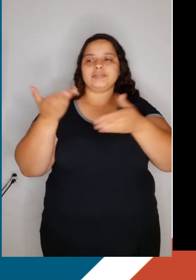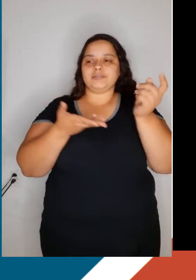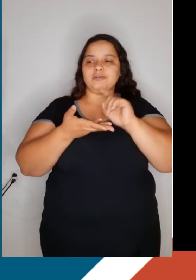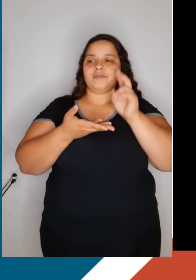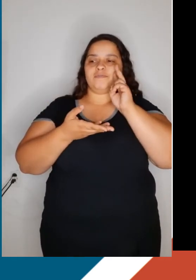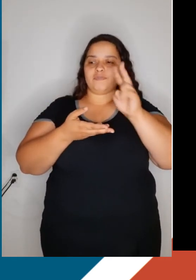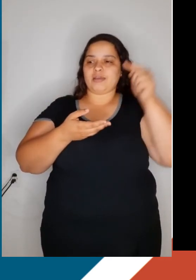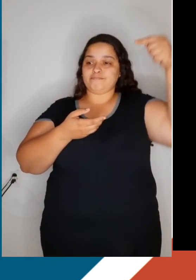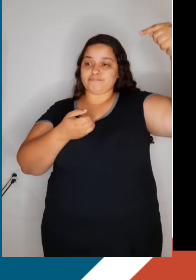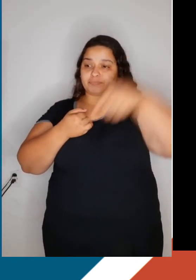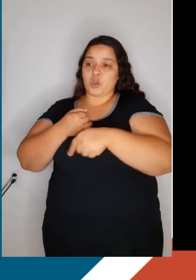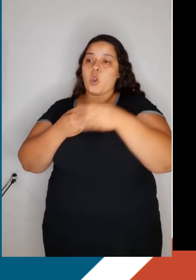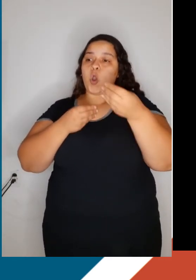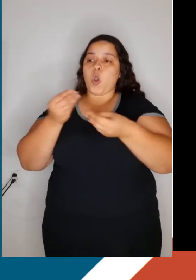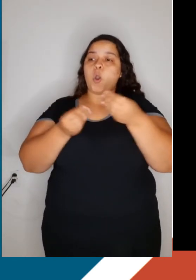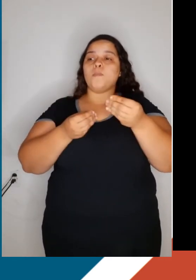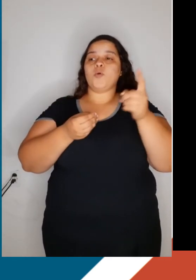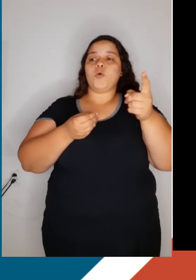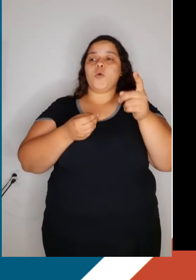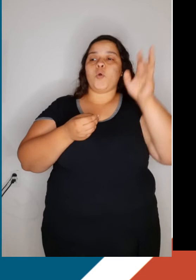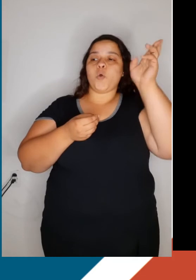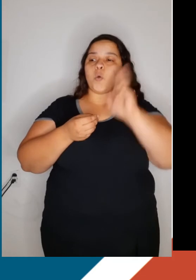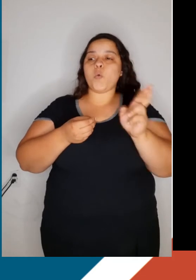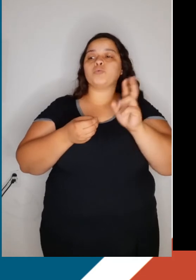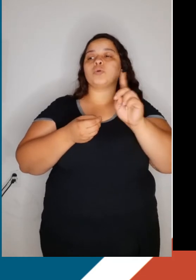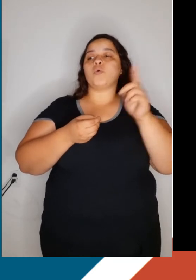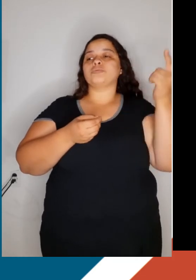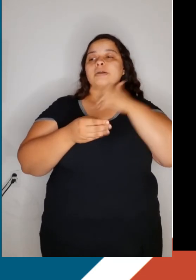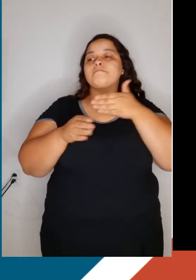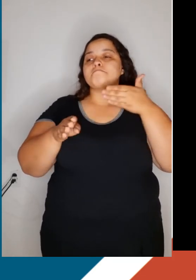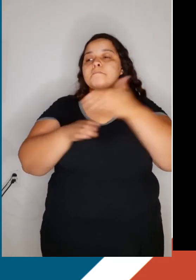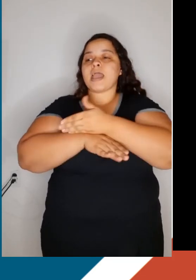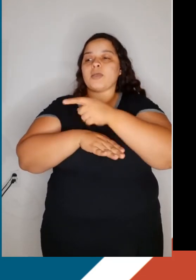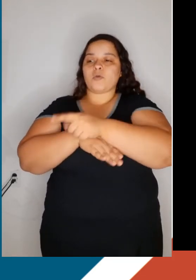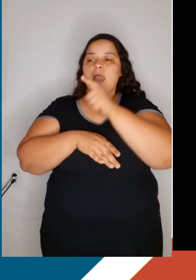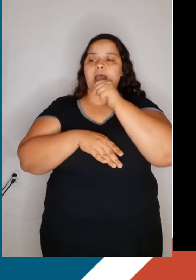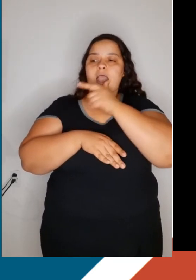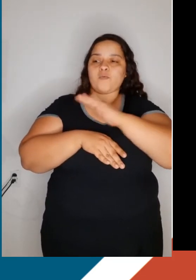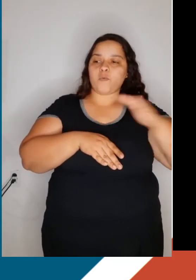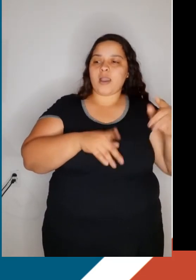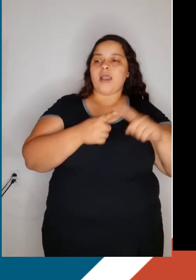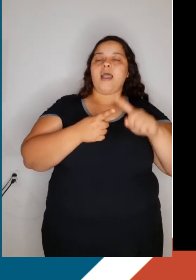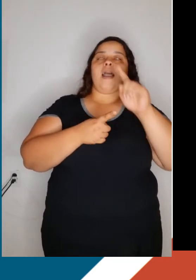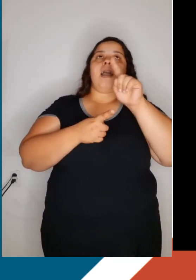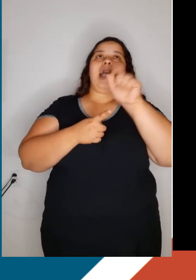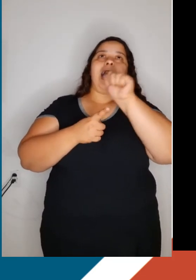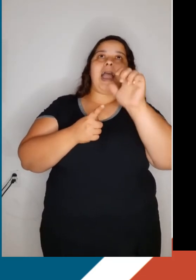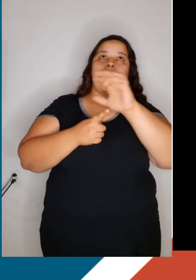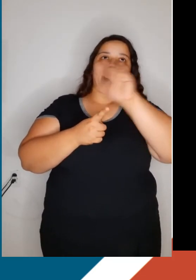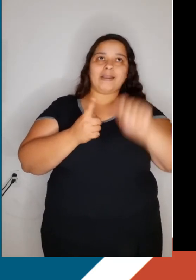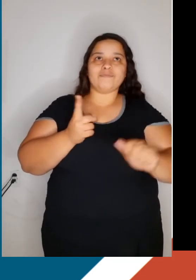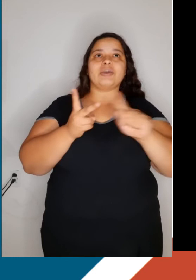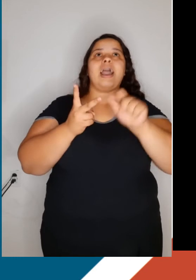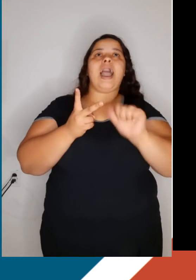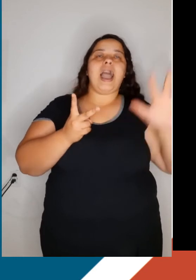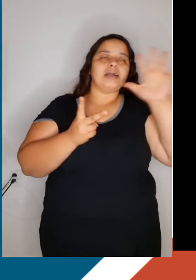essa seta mostra como o Império Russo tinha dificuldade de acessar o Mar Mediterrâneo e comercializar com a África e a Ásia através do Mar Mediterrâneo.